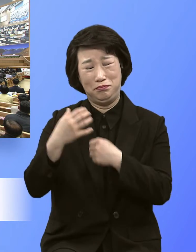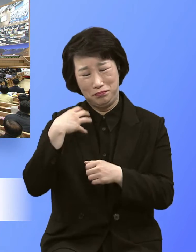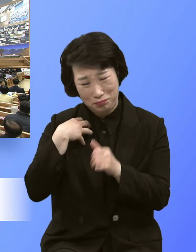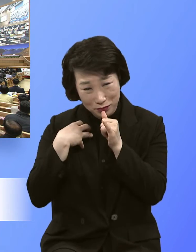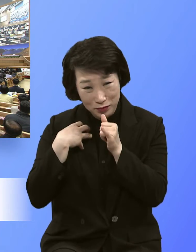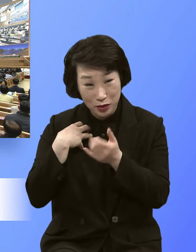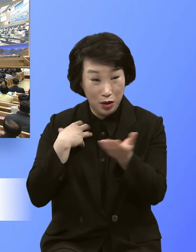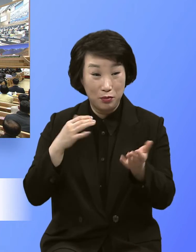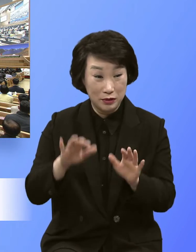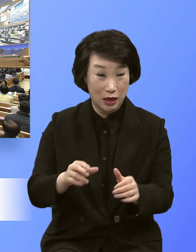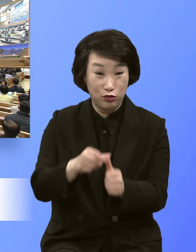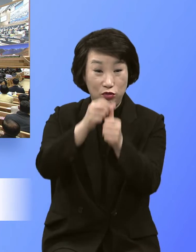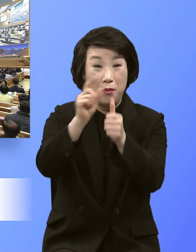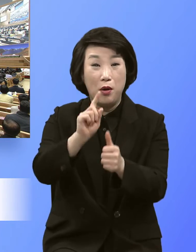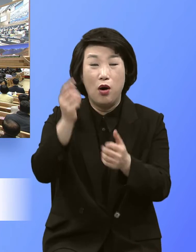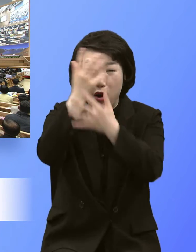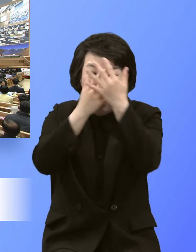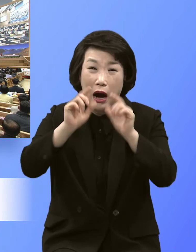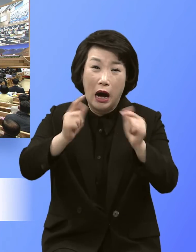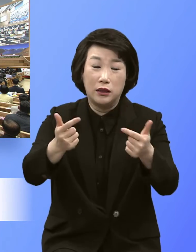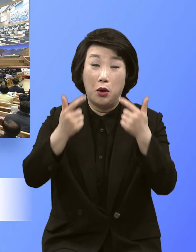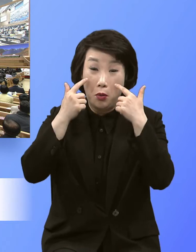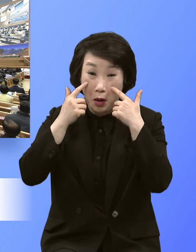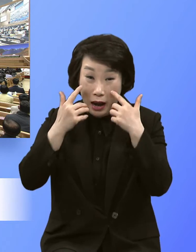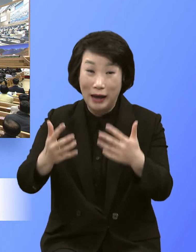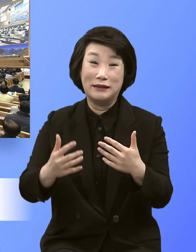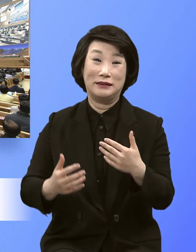구원은 허상이 아니라 실상이라 이 말이에요.